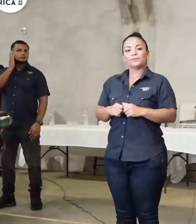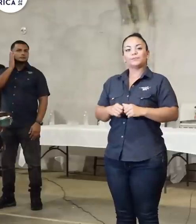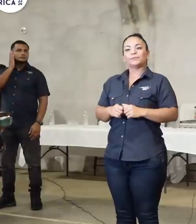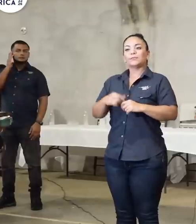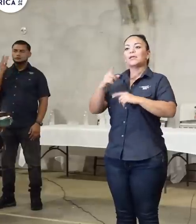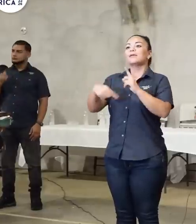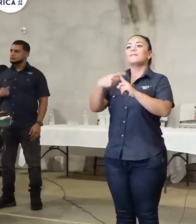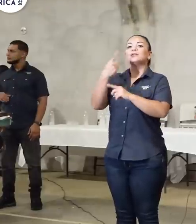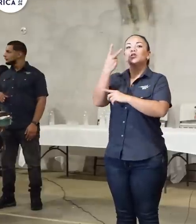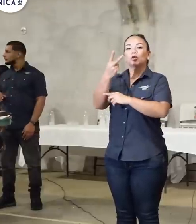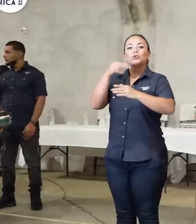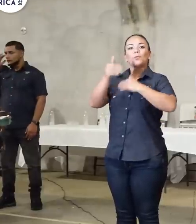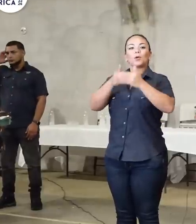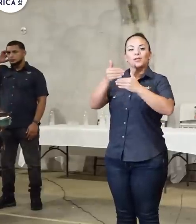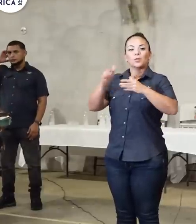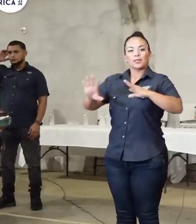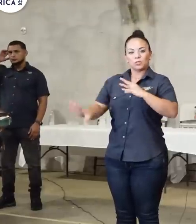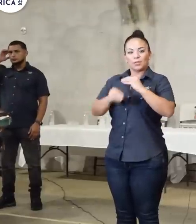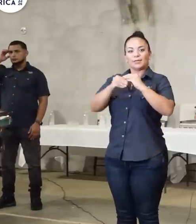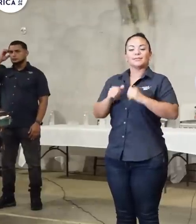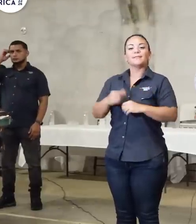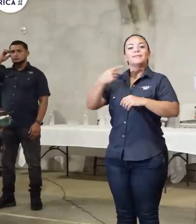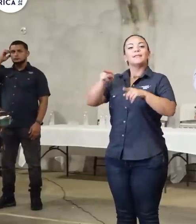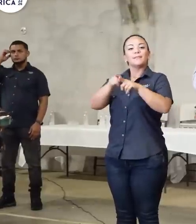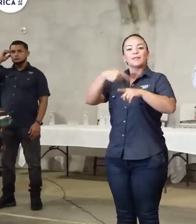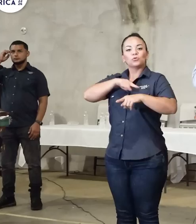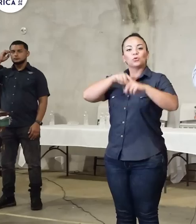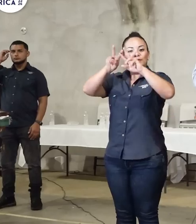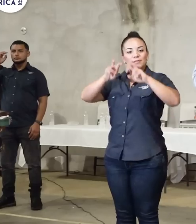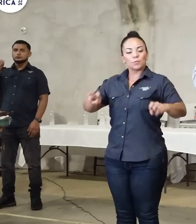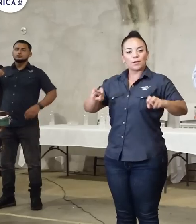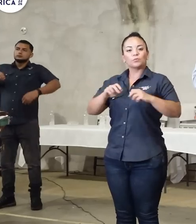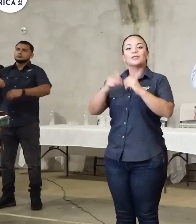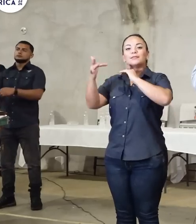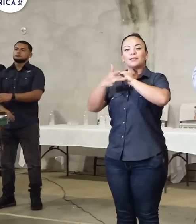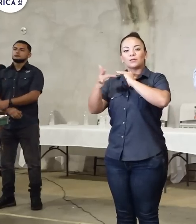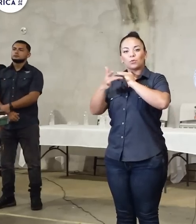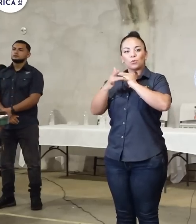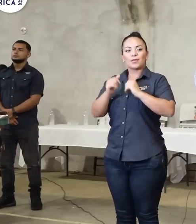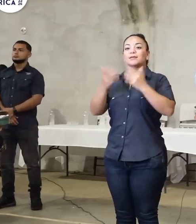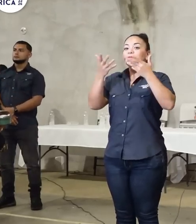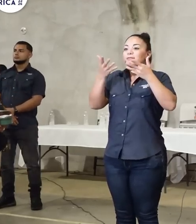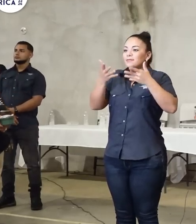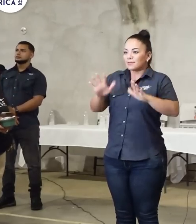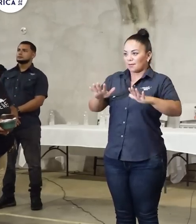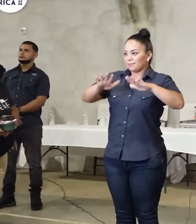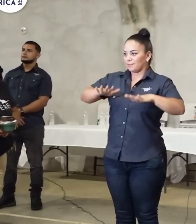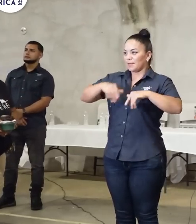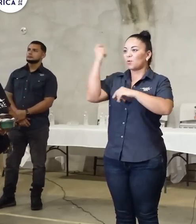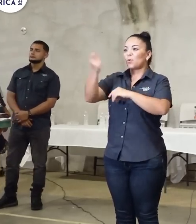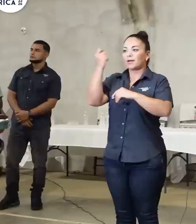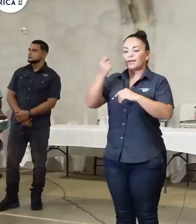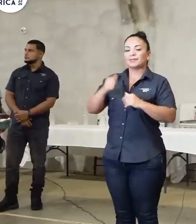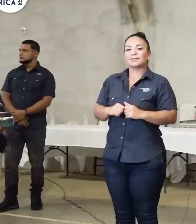2 progresos adicionales. También exploramos tecnología que ya está en